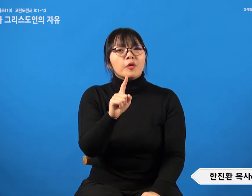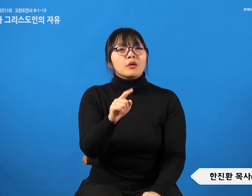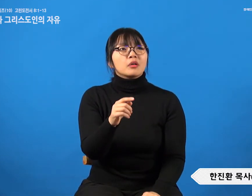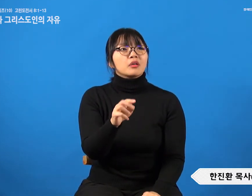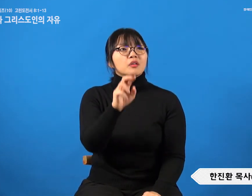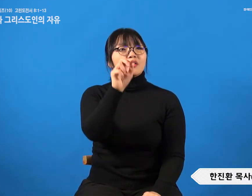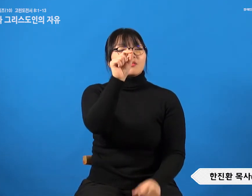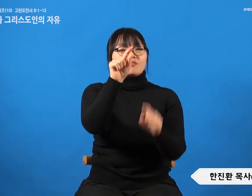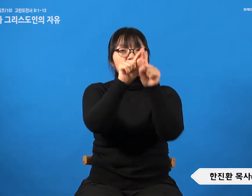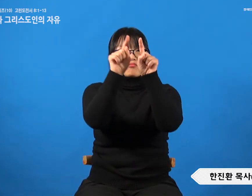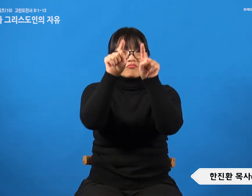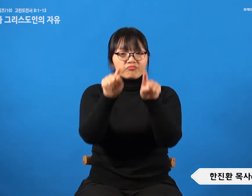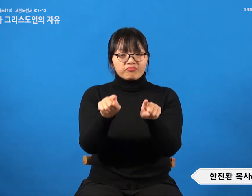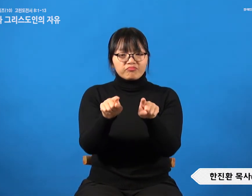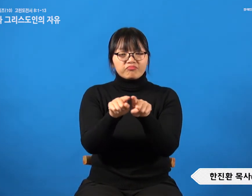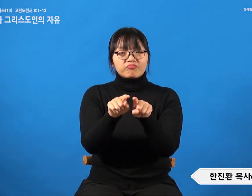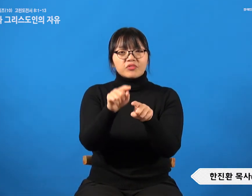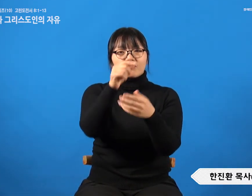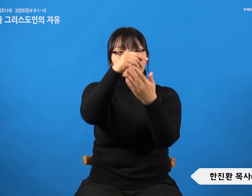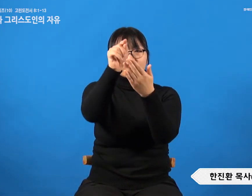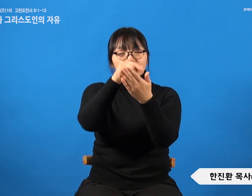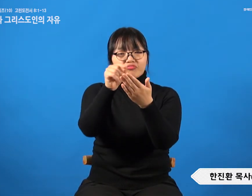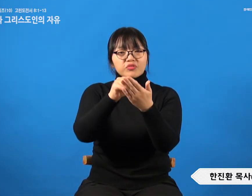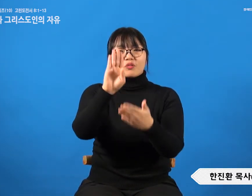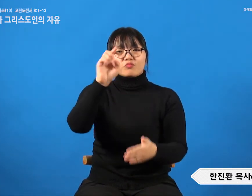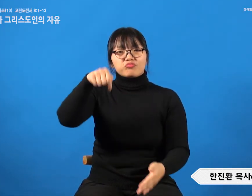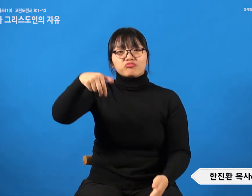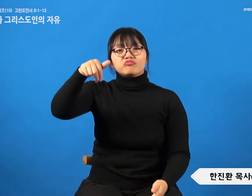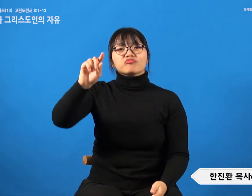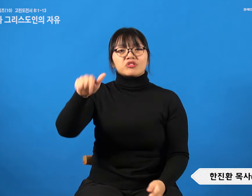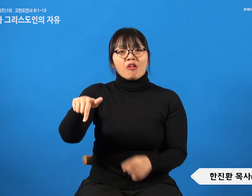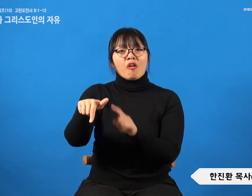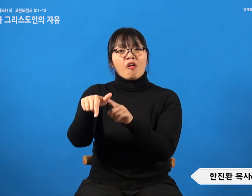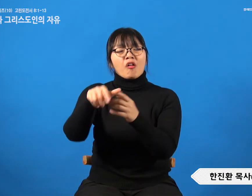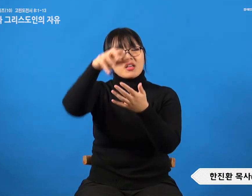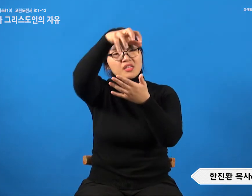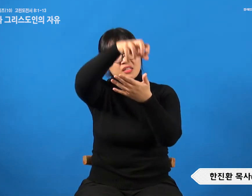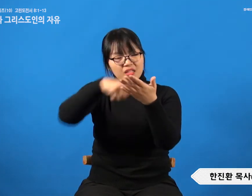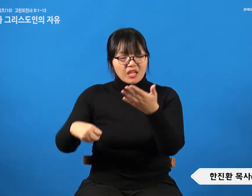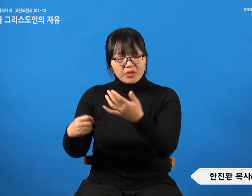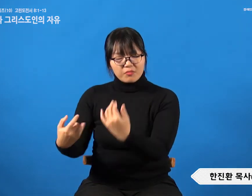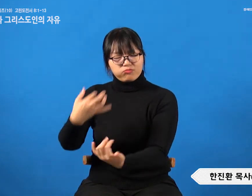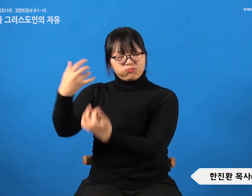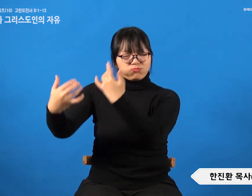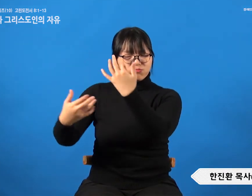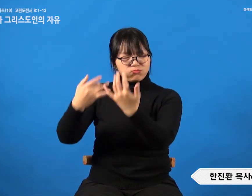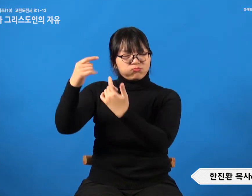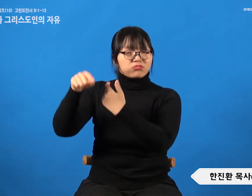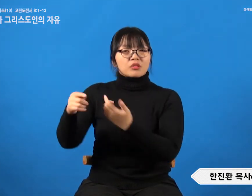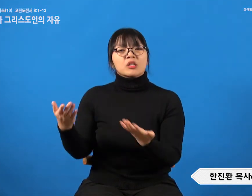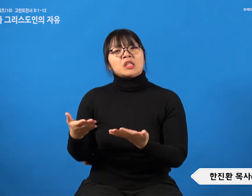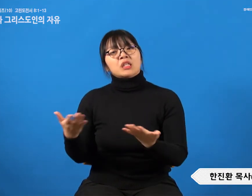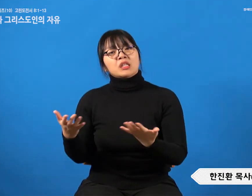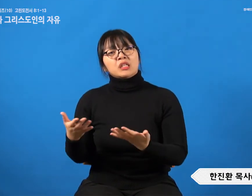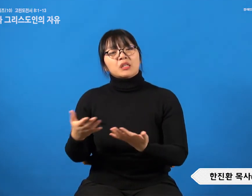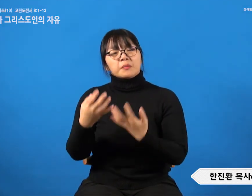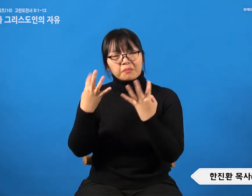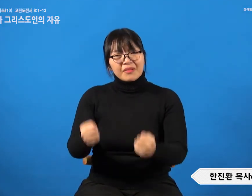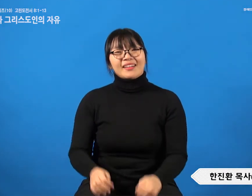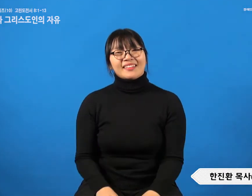부적 떼내는 것이 일이었습니다. 근데 그 부적을 떼내어서 그냥 불태워버리면 어떤